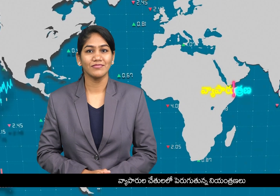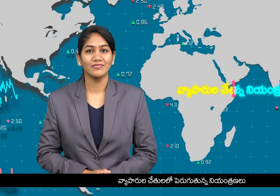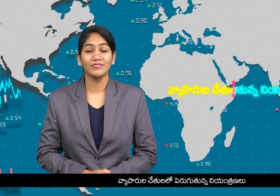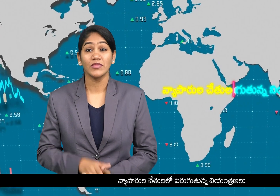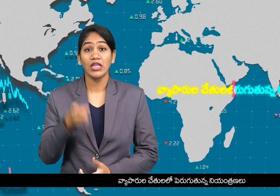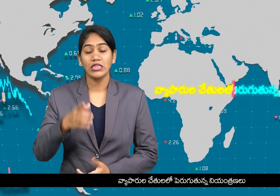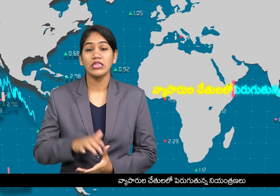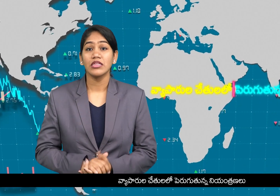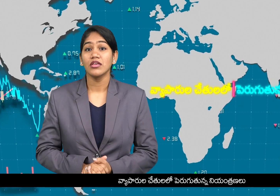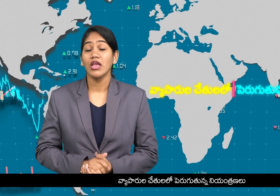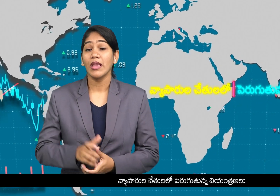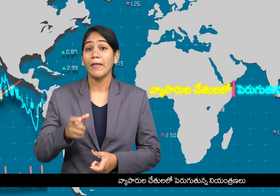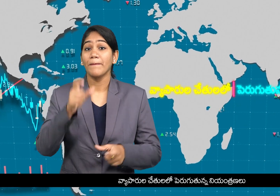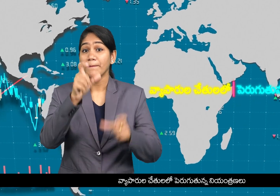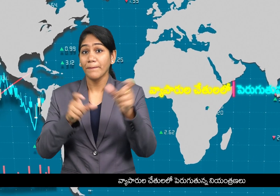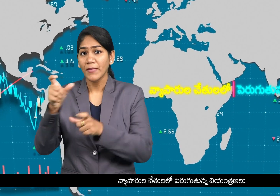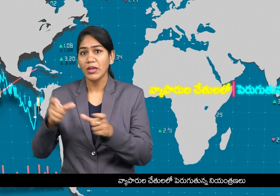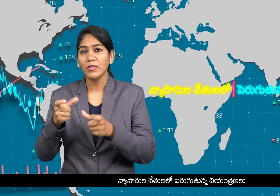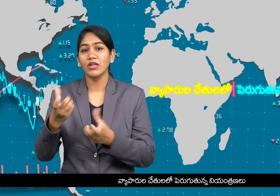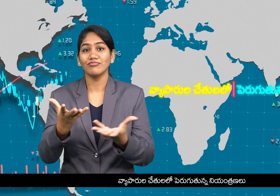వ్యాపారుల చేతులలో పెరుగుతున్న నియంత్రణలు.